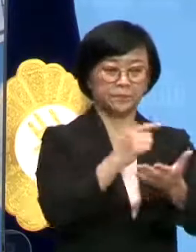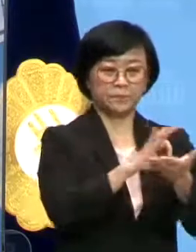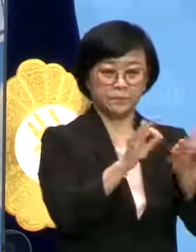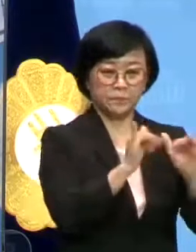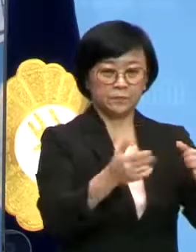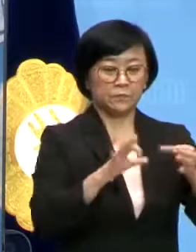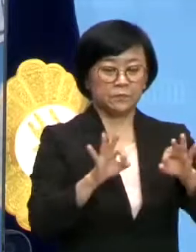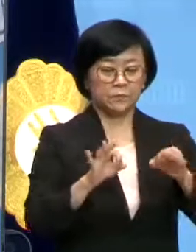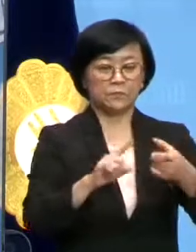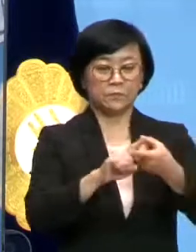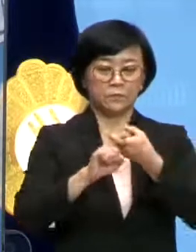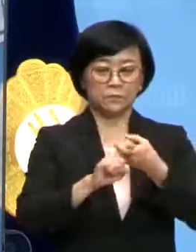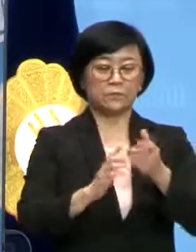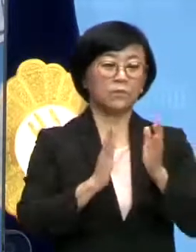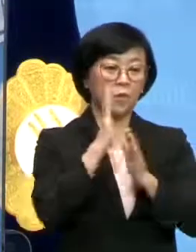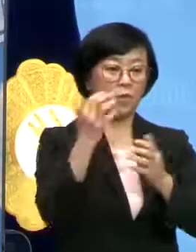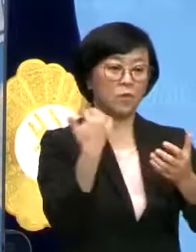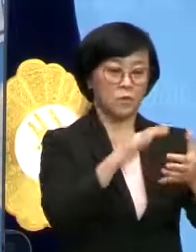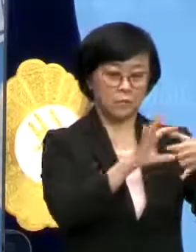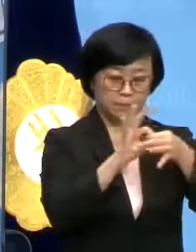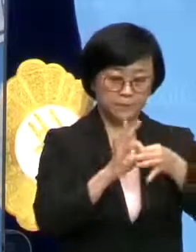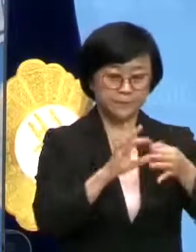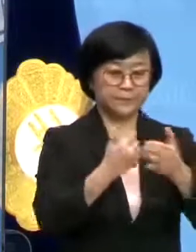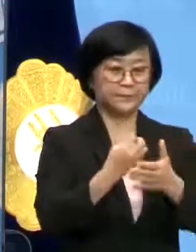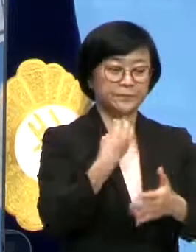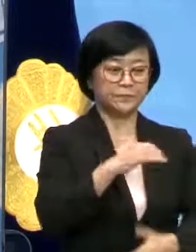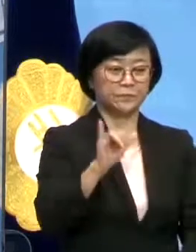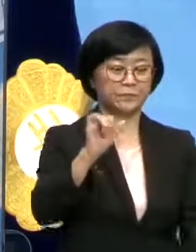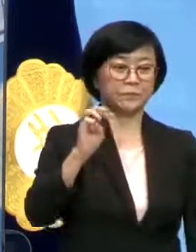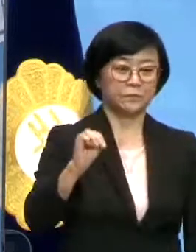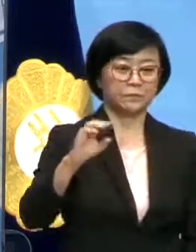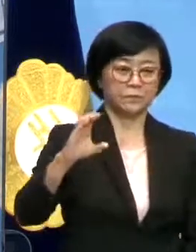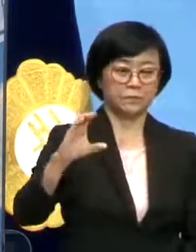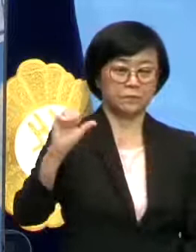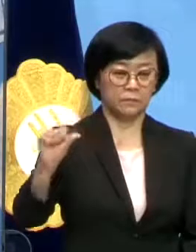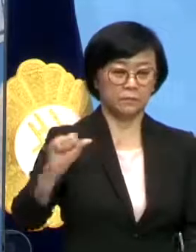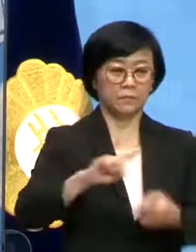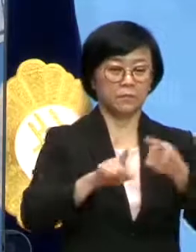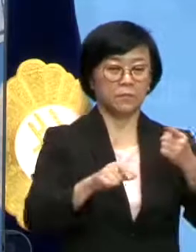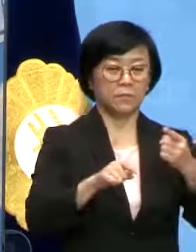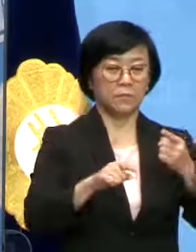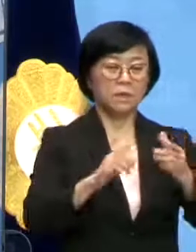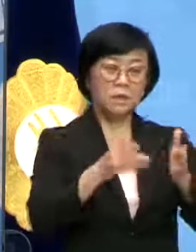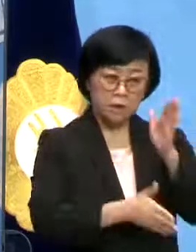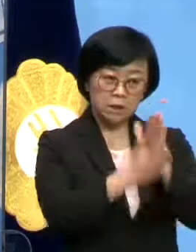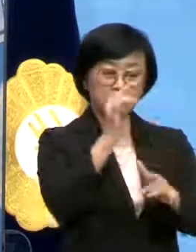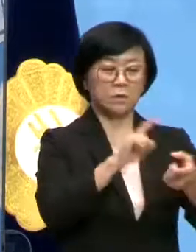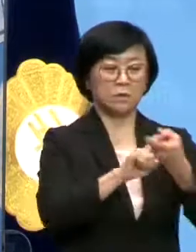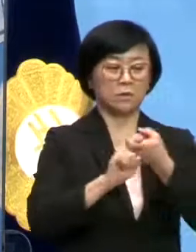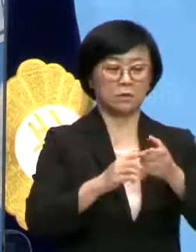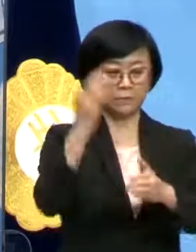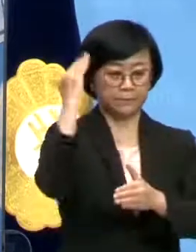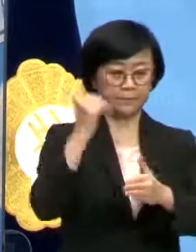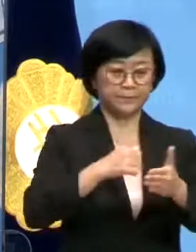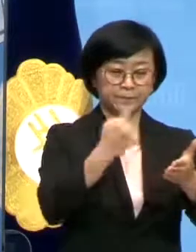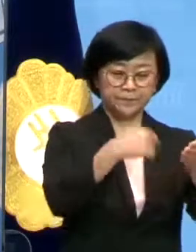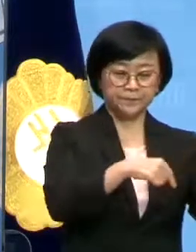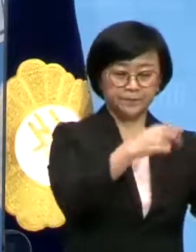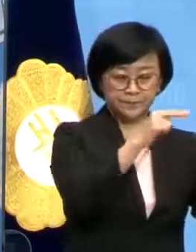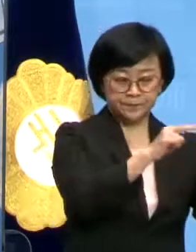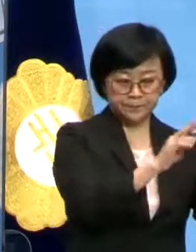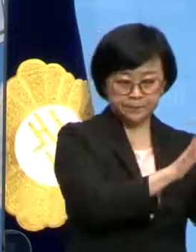금융소비자연맹 녹색소비자연대 서울 ymca 소비자 권리찾기 시민연대 한국 소비자 교육 지원